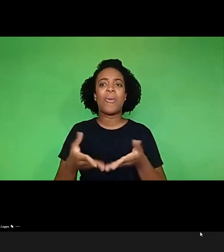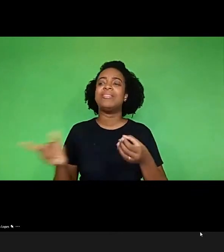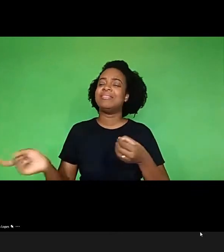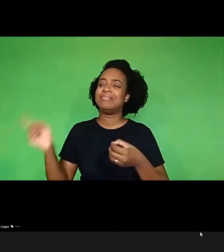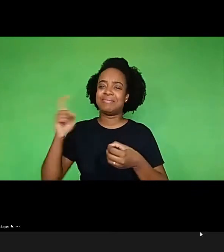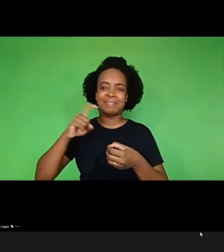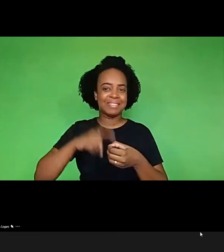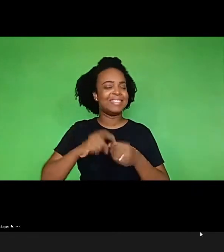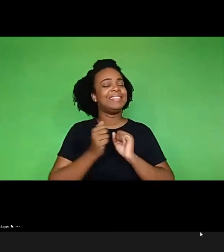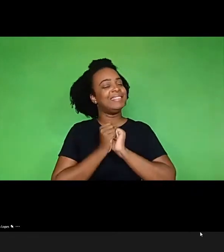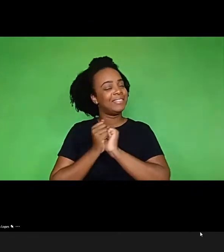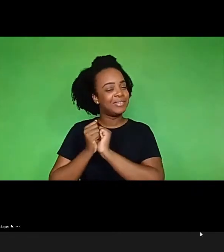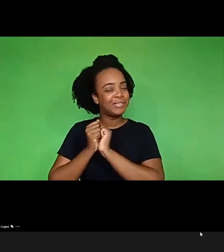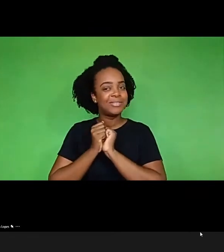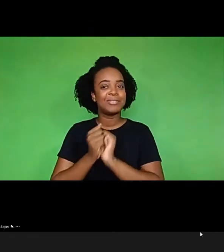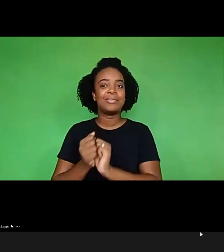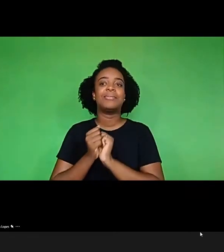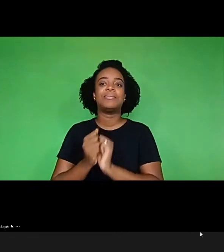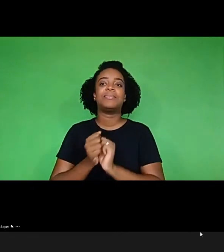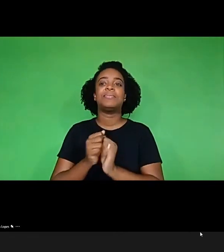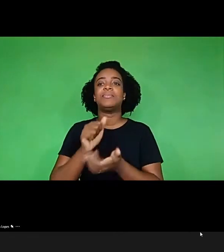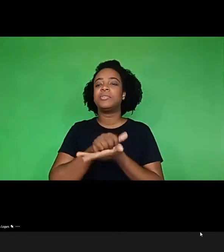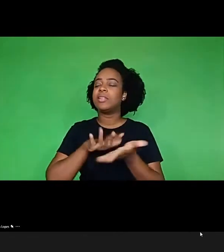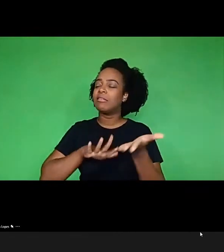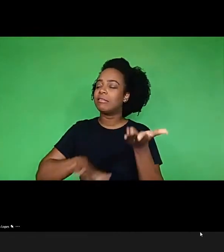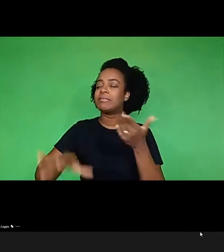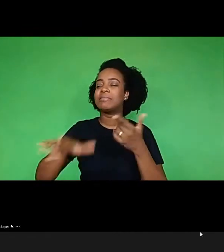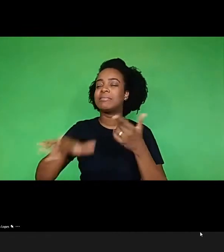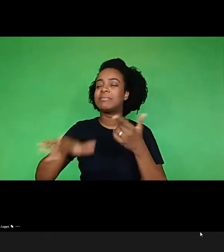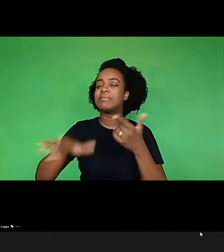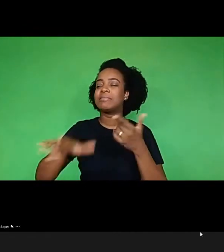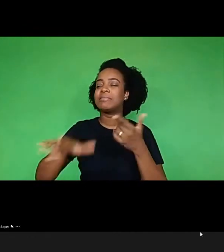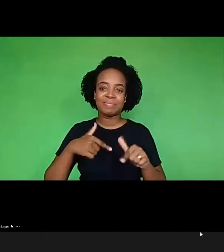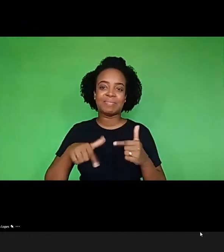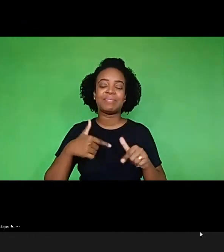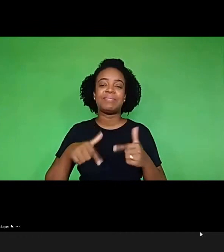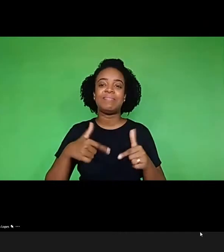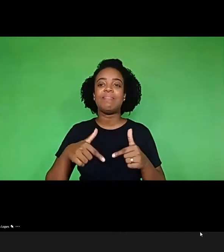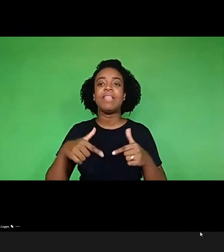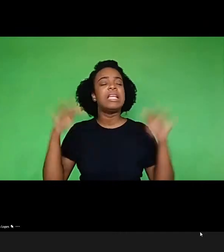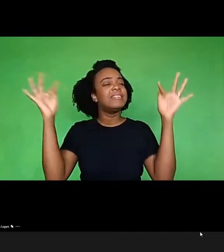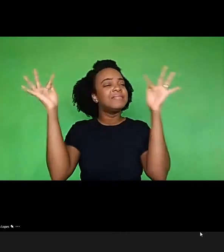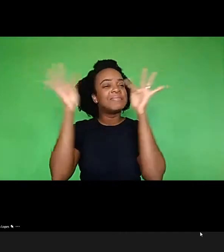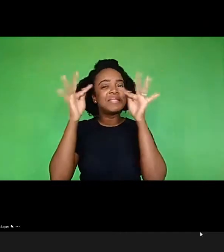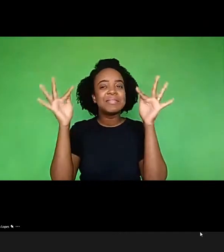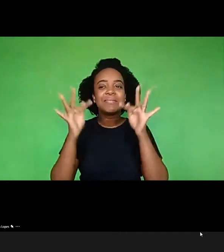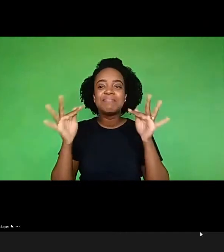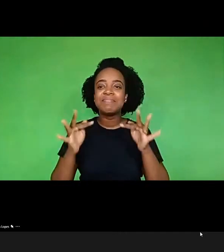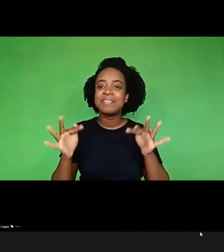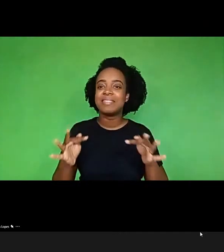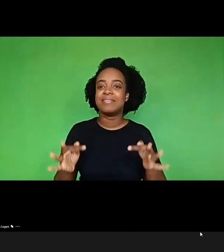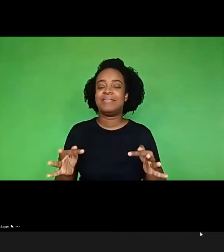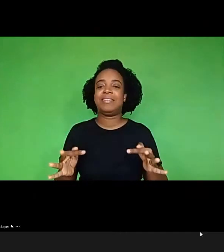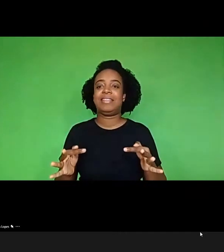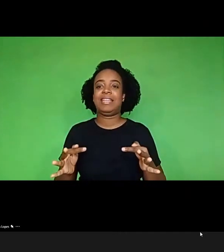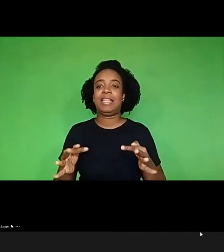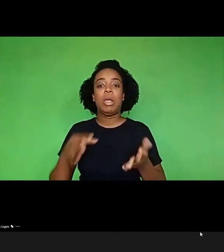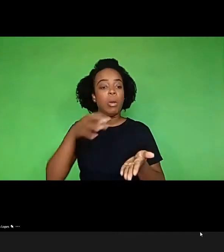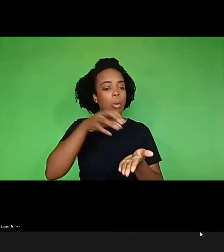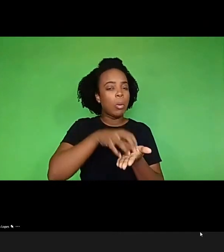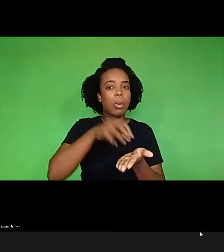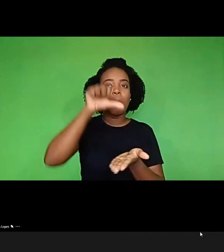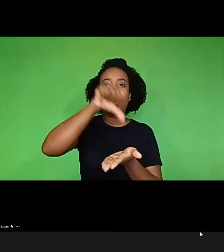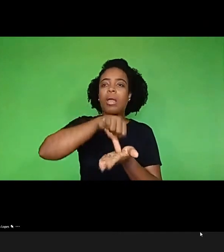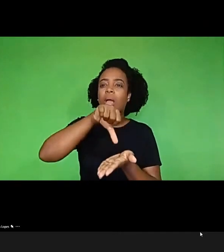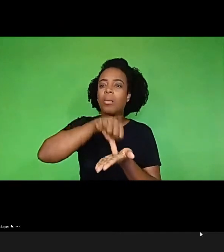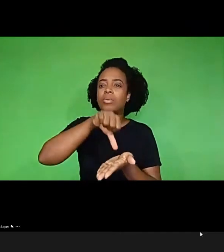as nossas atividades. Estou muito feliz com a forma como o campus se organizou